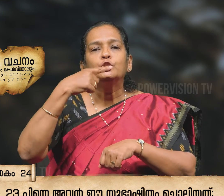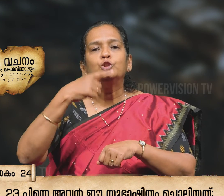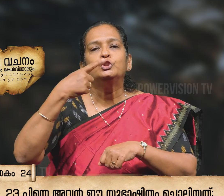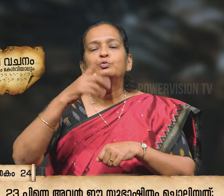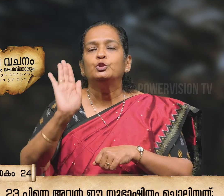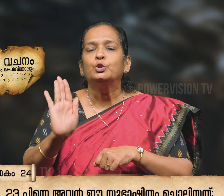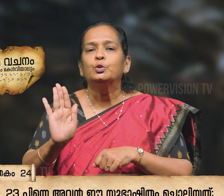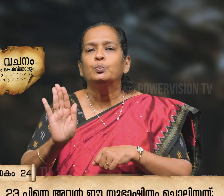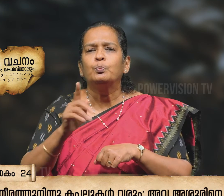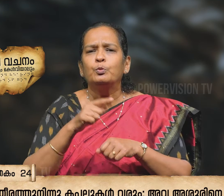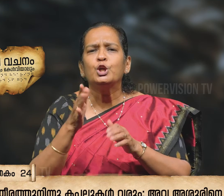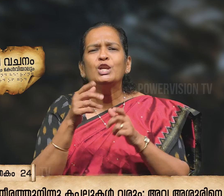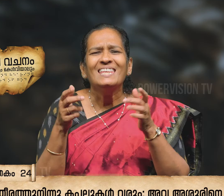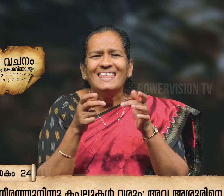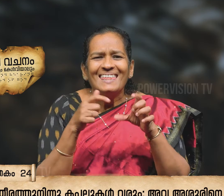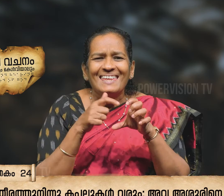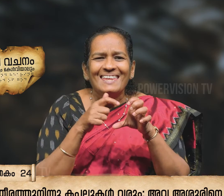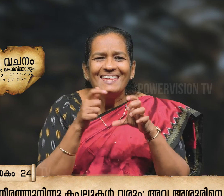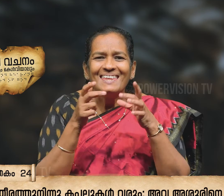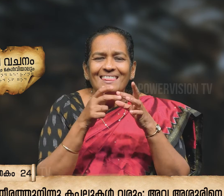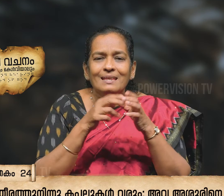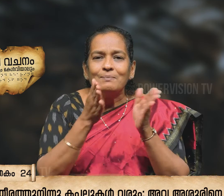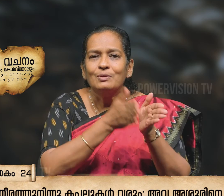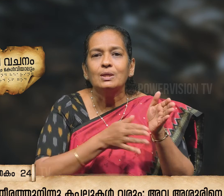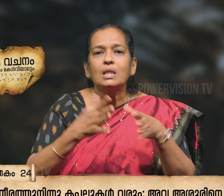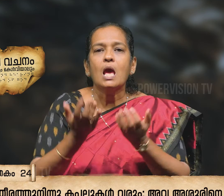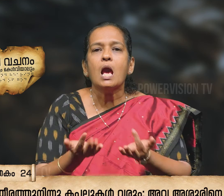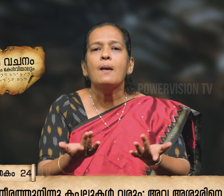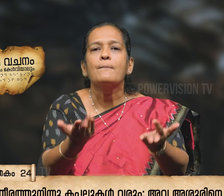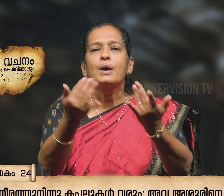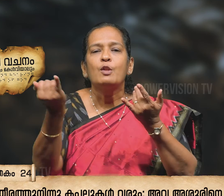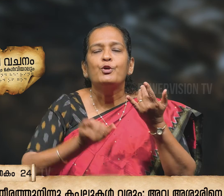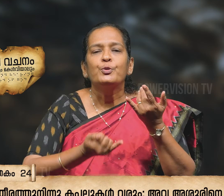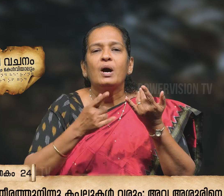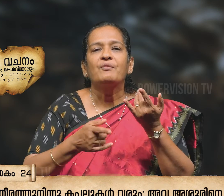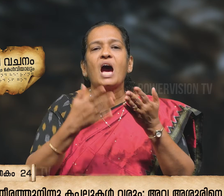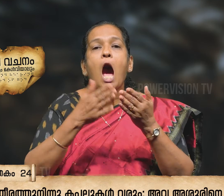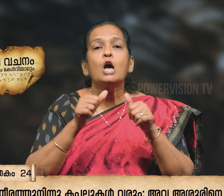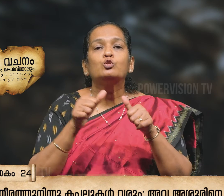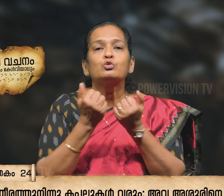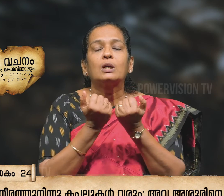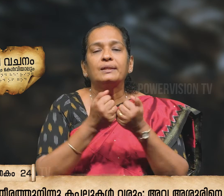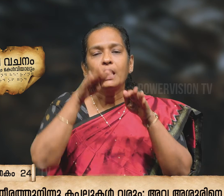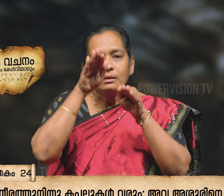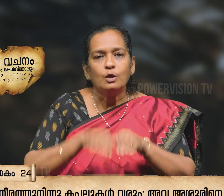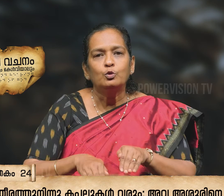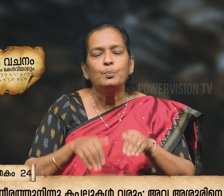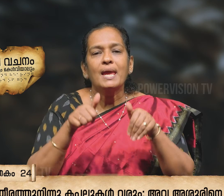ജീവിച്ചിരിക്കും? കിത്തീം തീരത്തുനിന്ന് കപ്പലുകൾ വരും, അവ അശൂരിനെ താഴ്ത്തും,